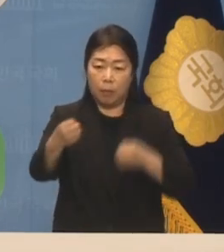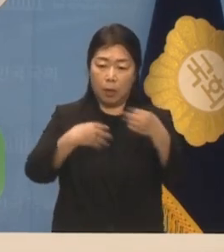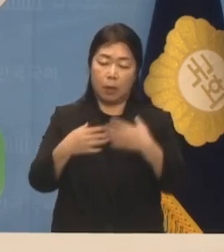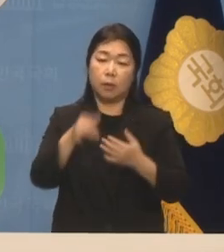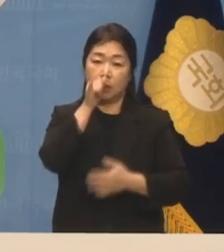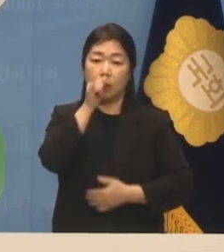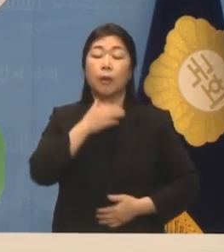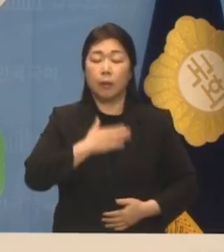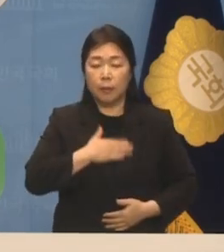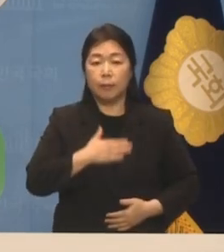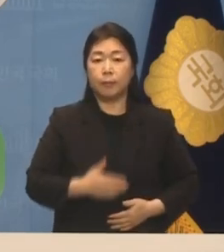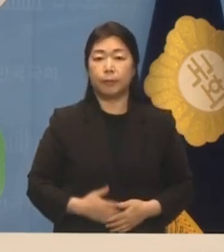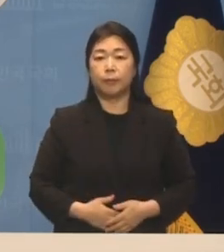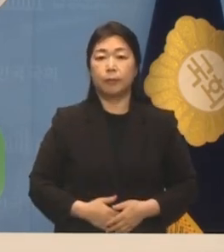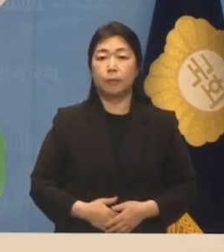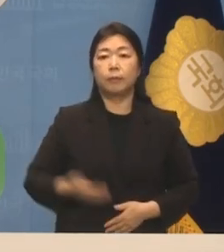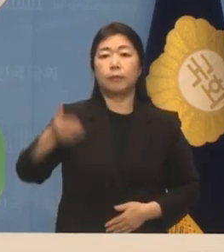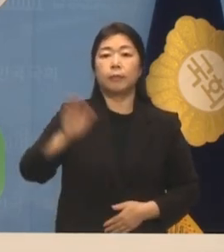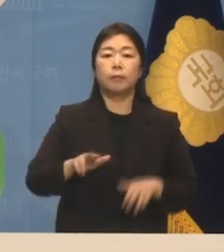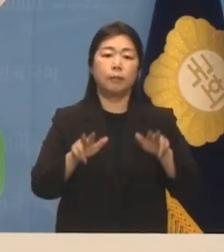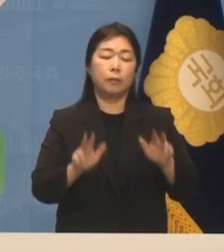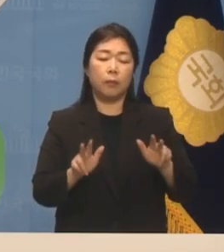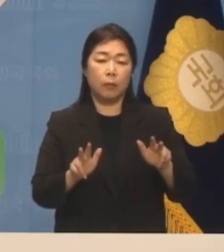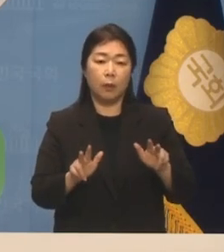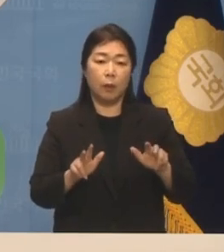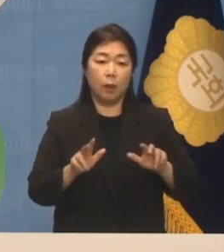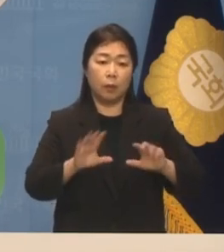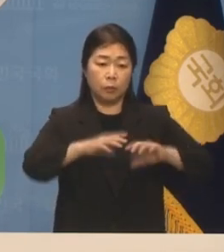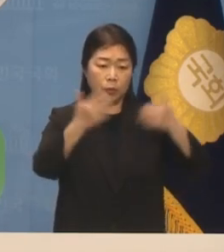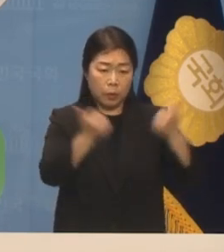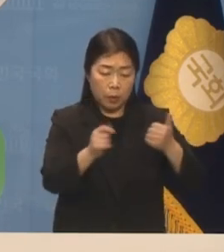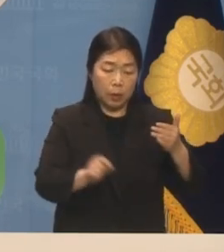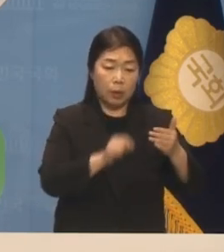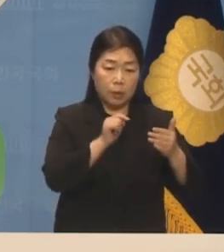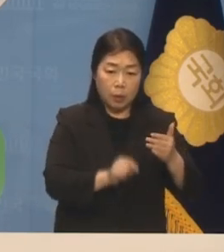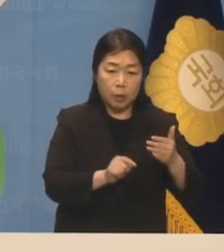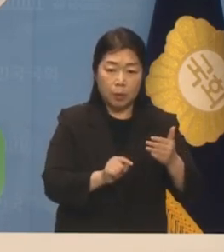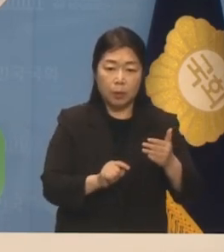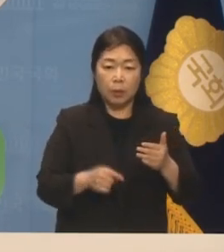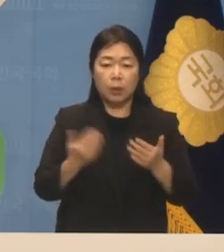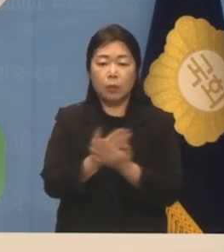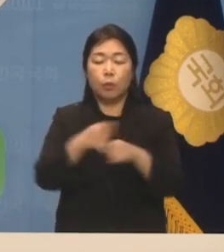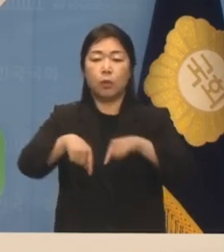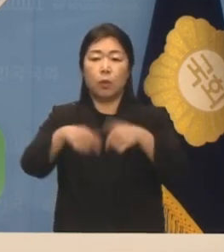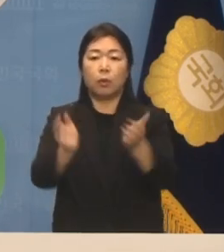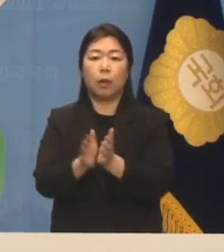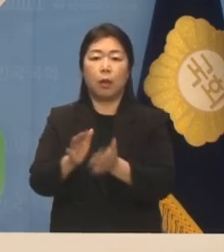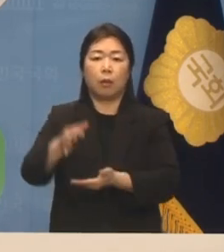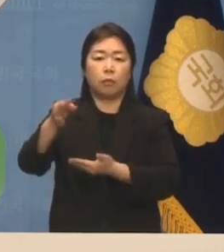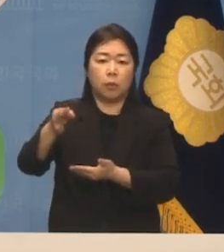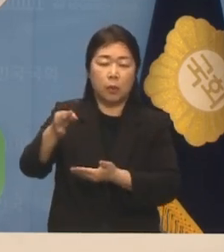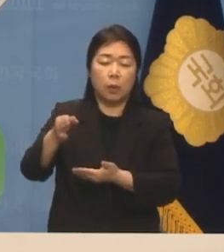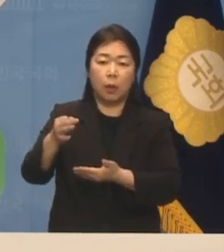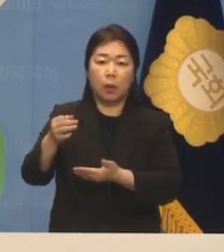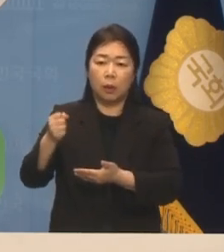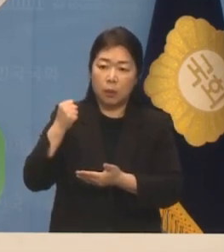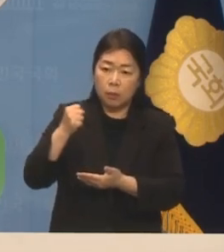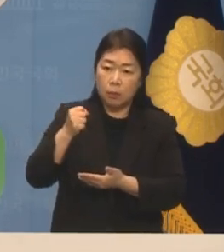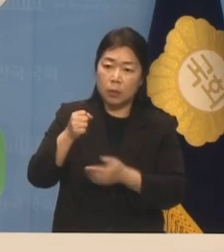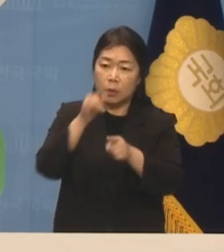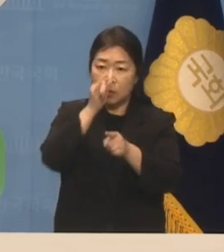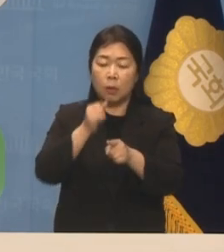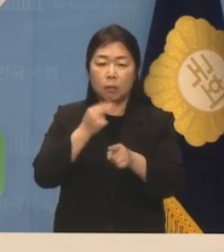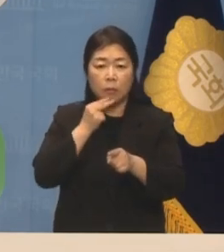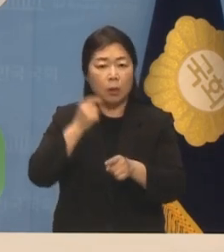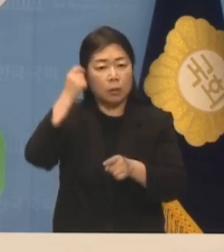있습니다. 그러나 아직은 원내에 독립적인 진보정당의 존재 가치가 있음을 많은